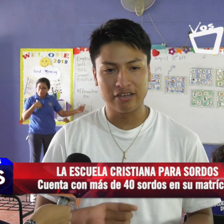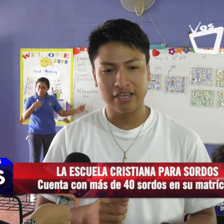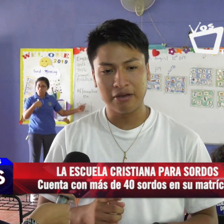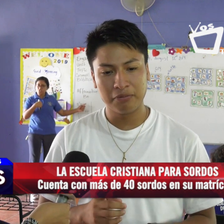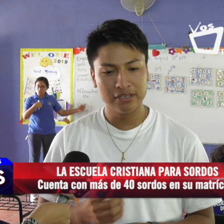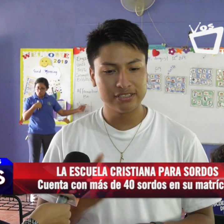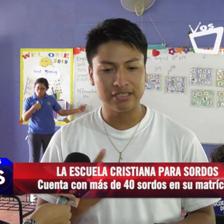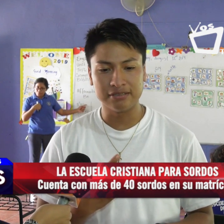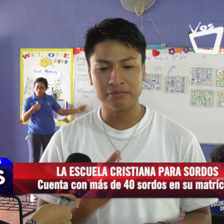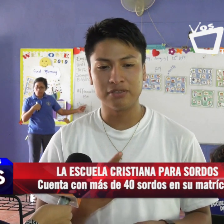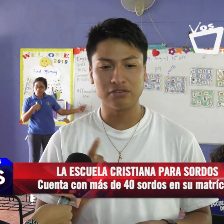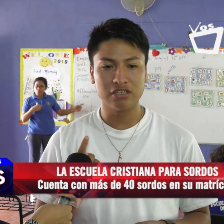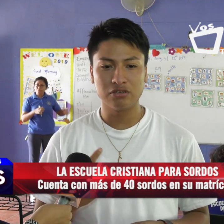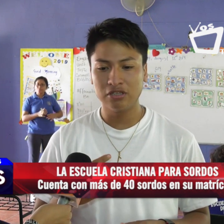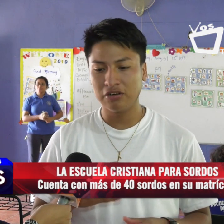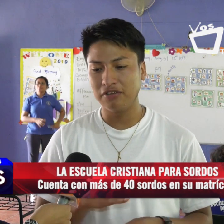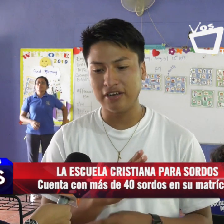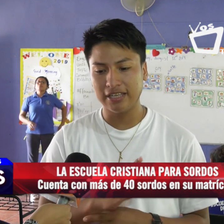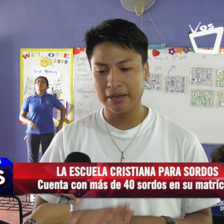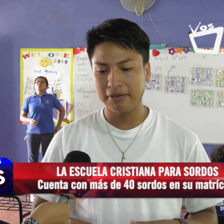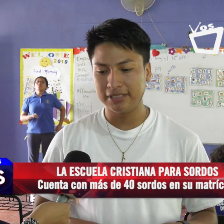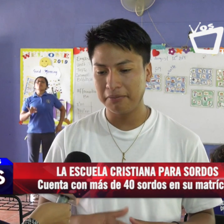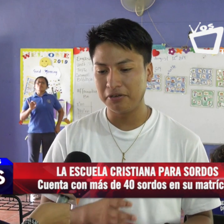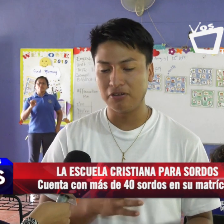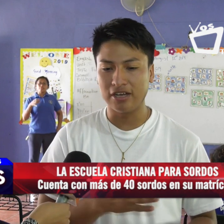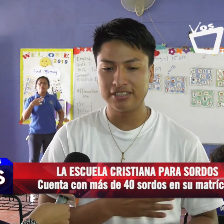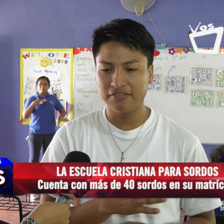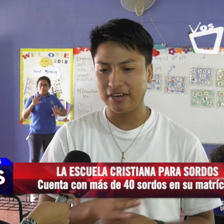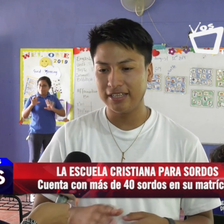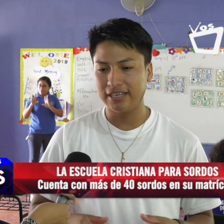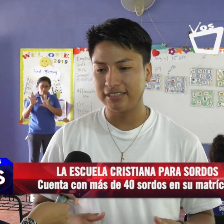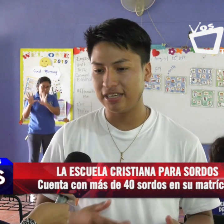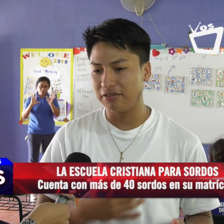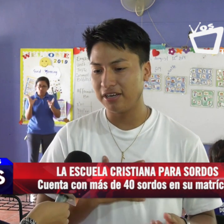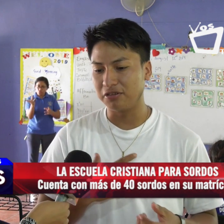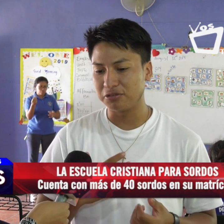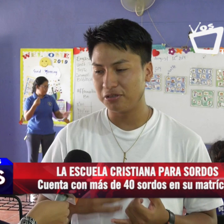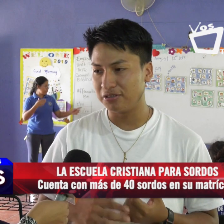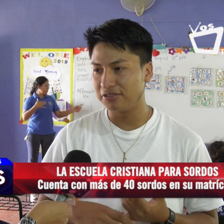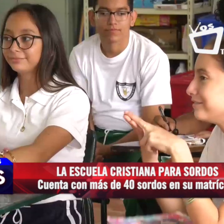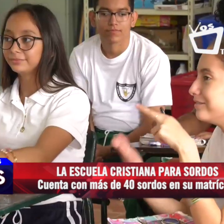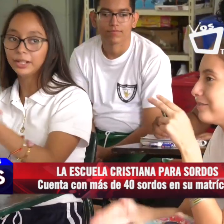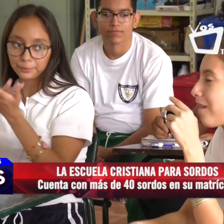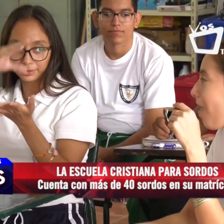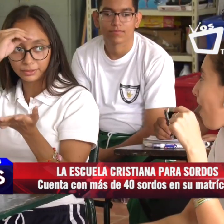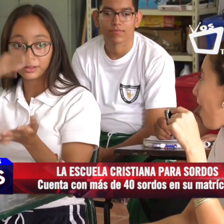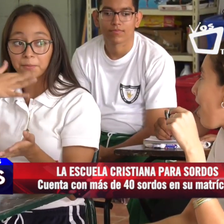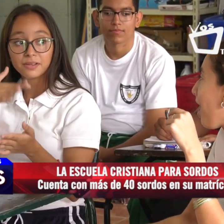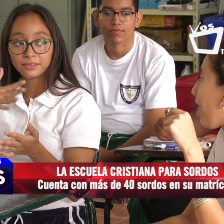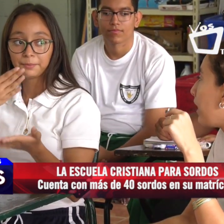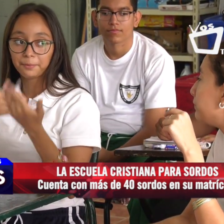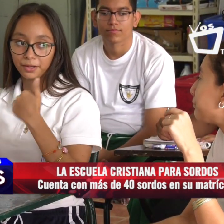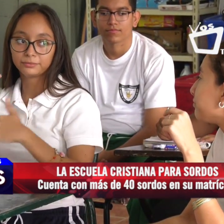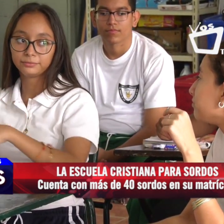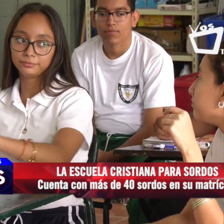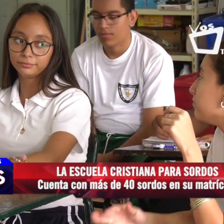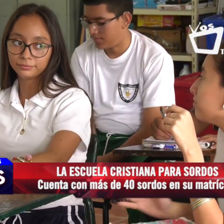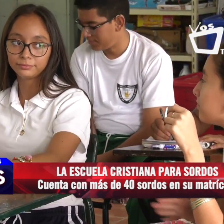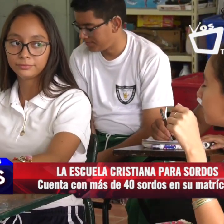aunque ya pueden ser personas sordas con diferentes capacidades, pero hace diferente que sean igual que nosotros. Tener un grupo de oyentes y sordos no es solamente